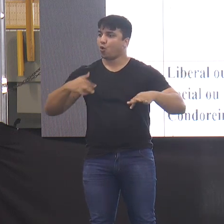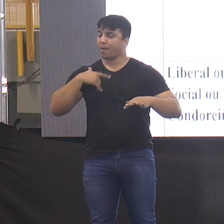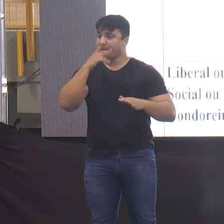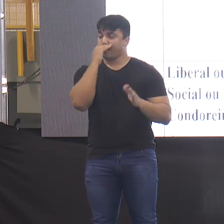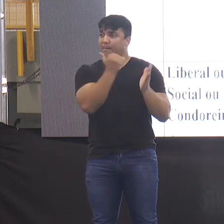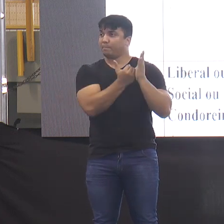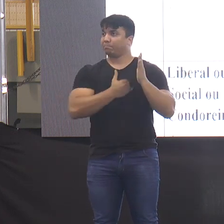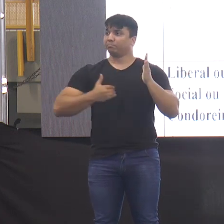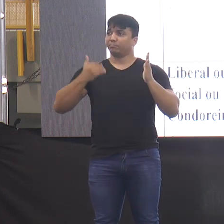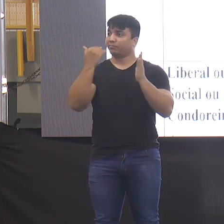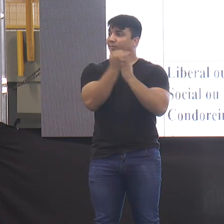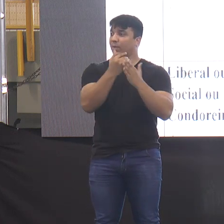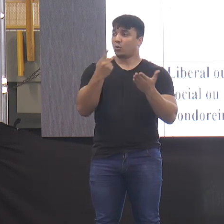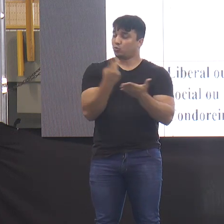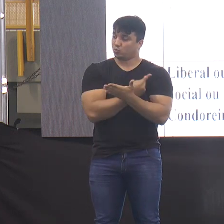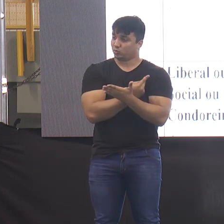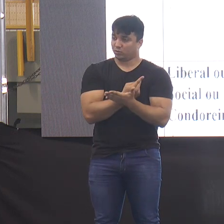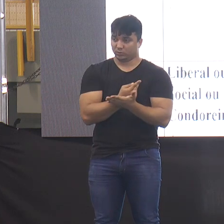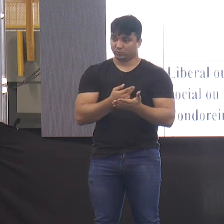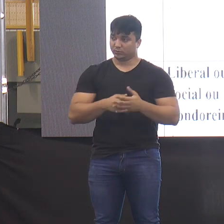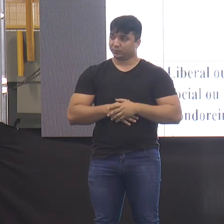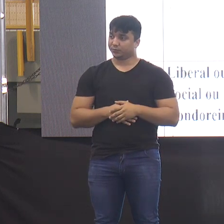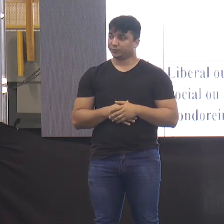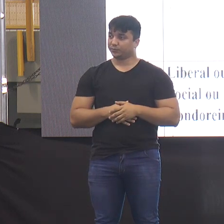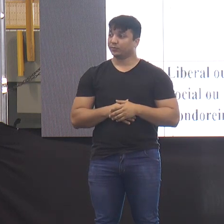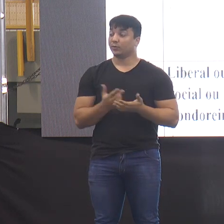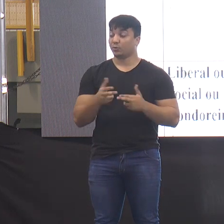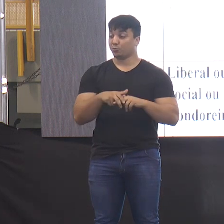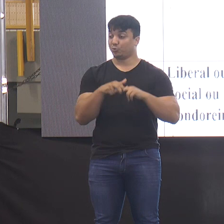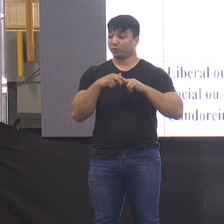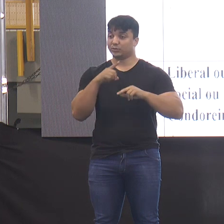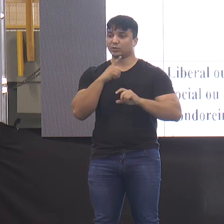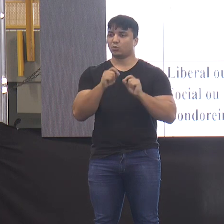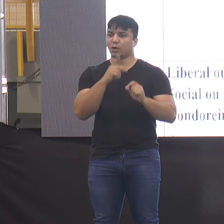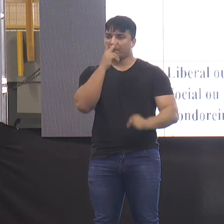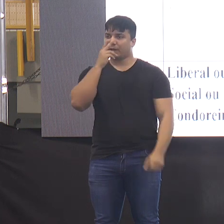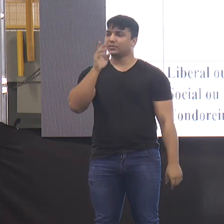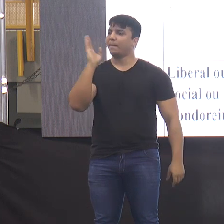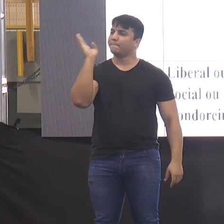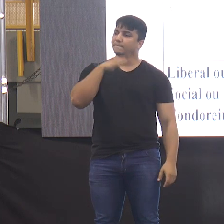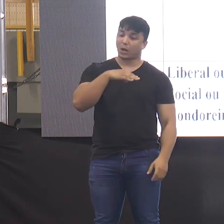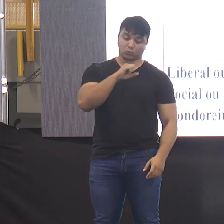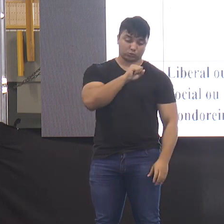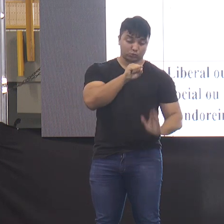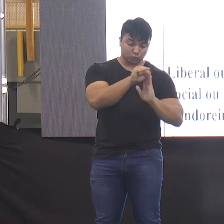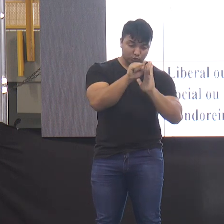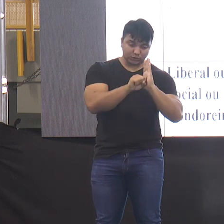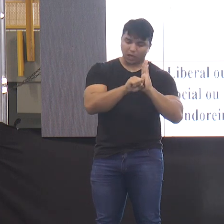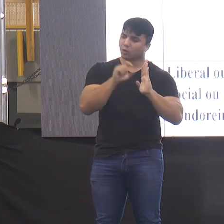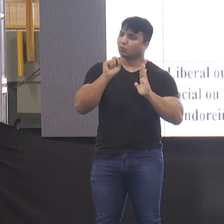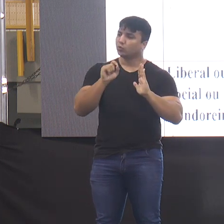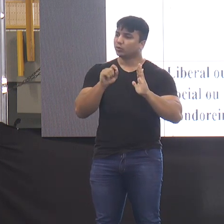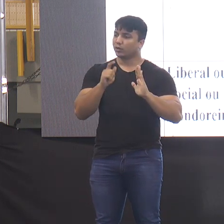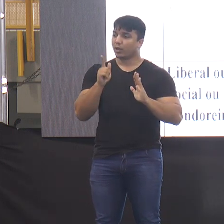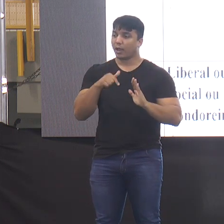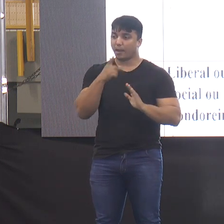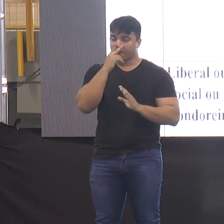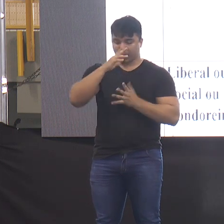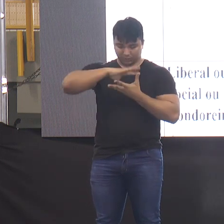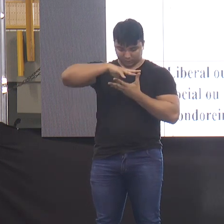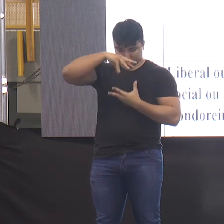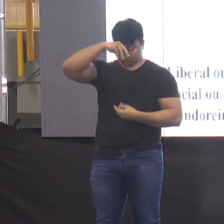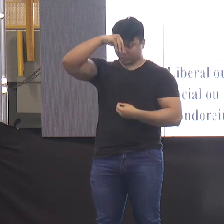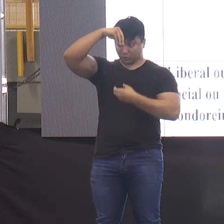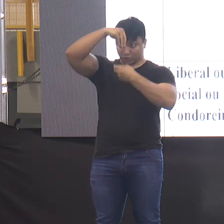às últimas consequências. Então, o que é o mal do século? O mal do século é um estado de